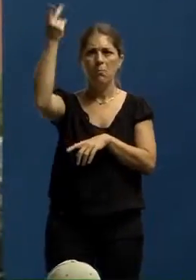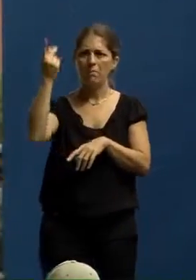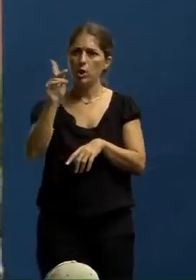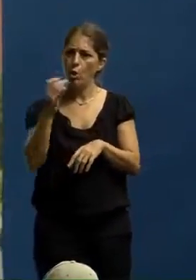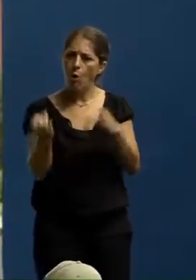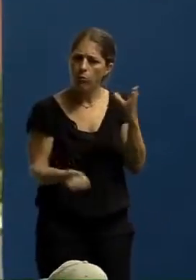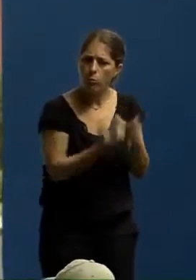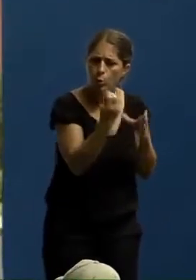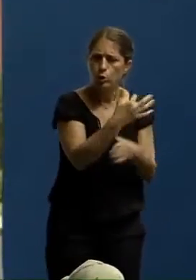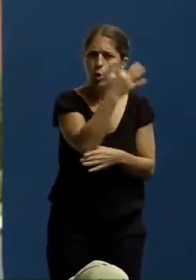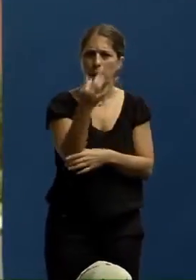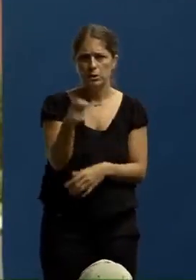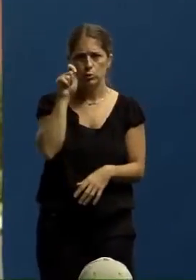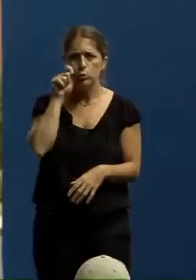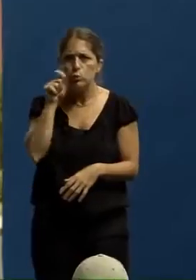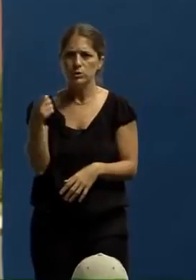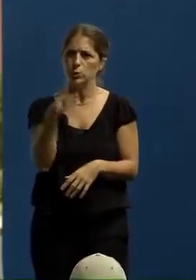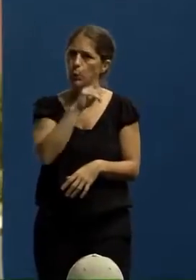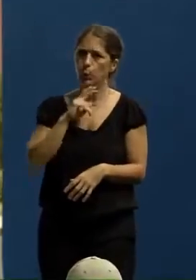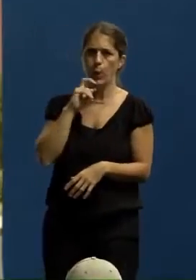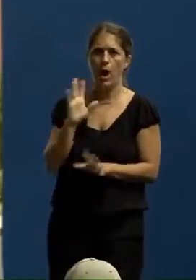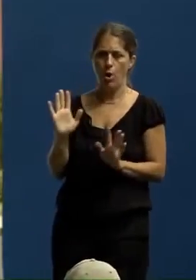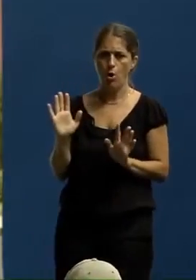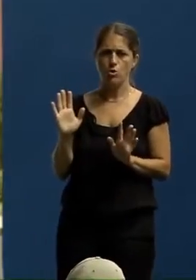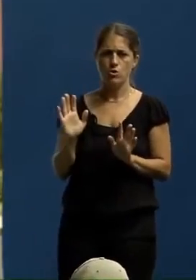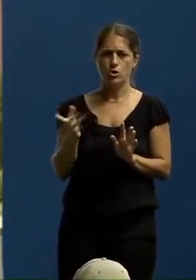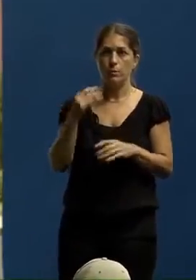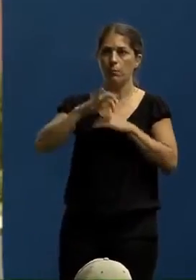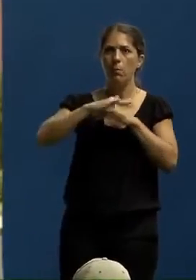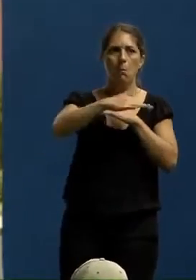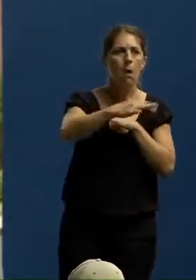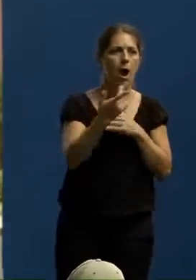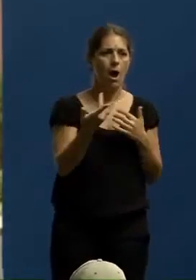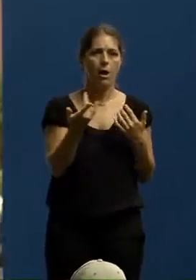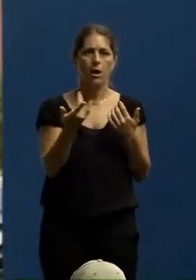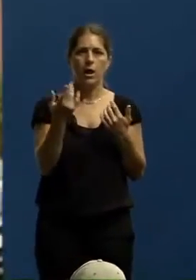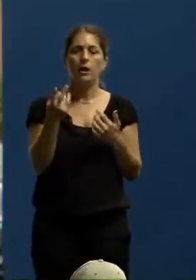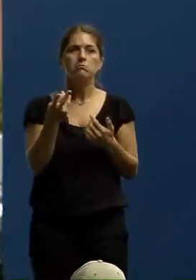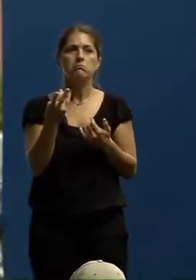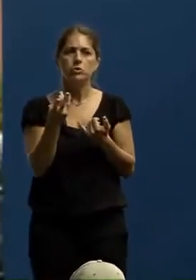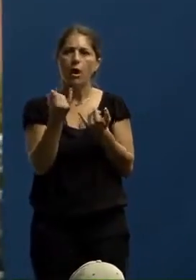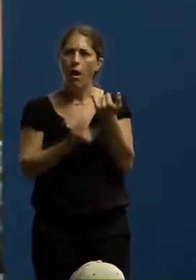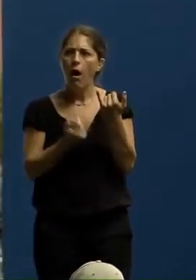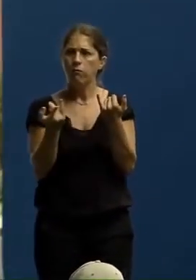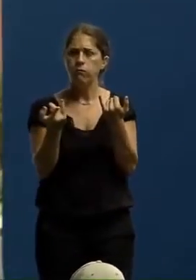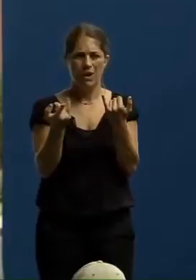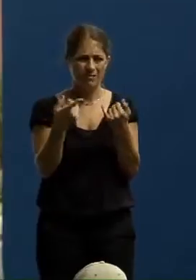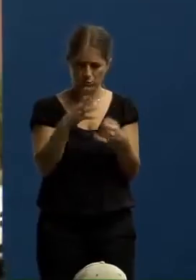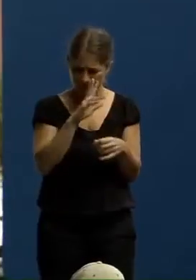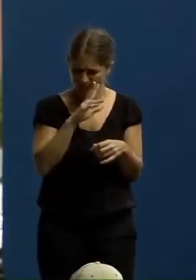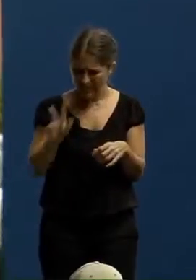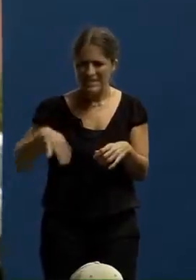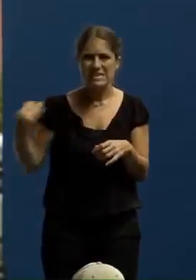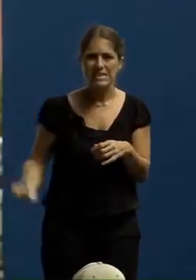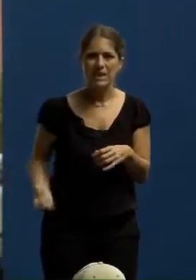productivo e de carácter turístico. De carácter ambiental, un mar vivo, porque é un mar que xera riqueza. Que